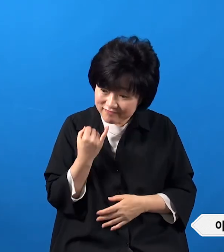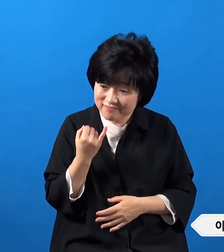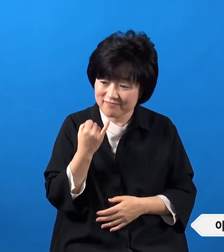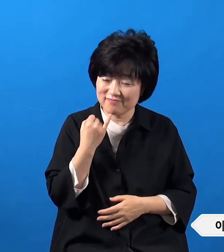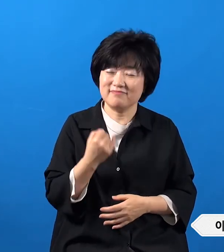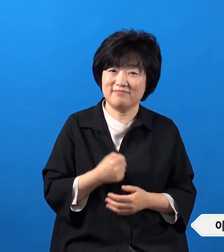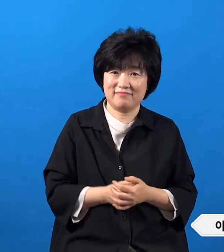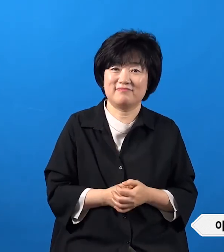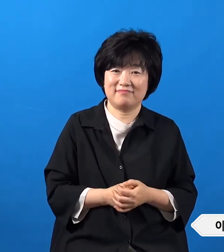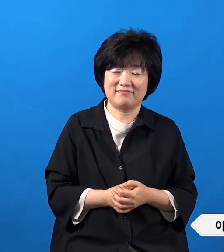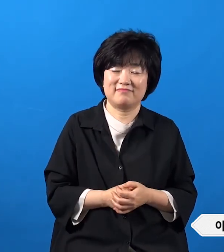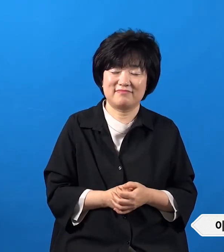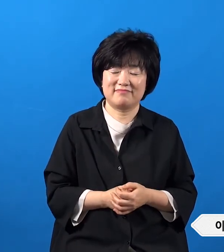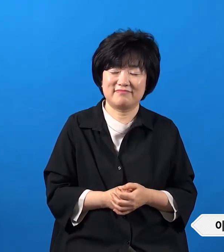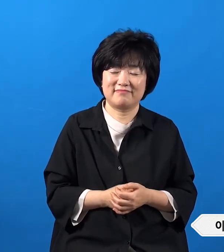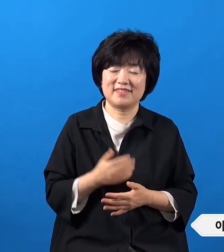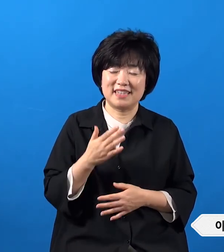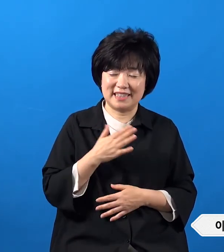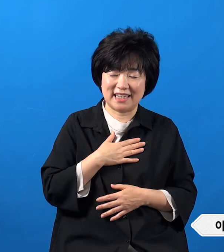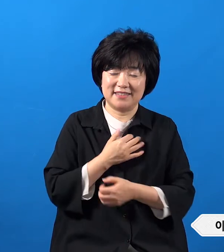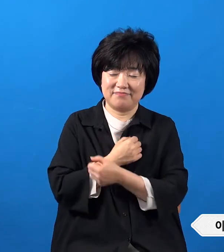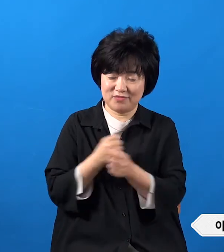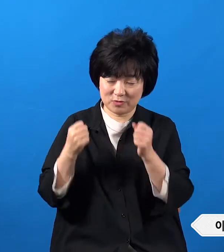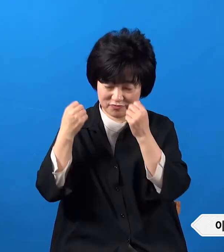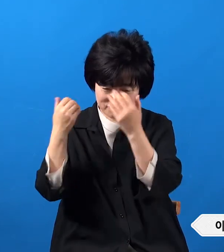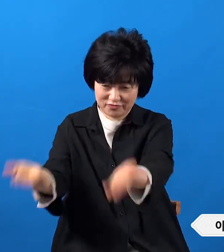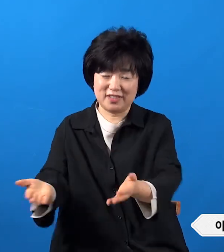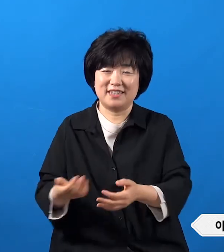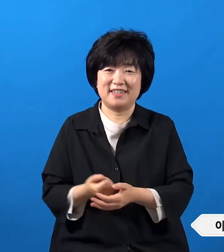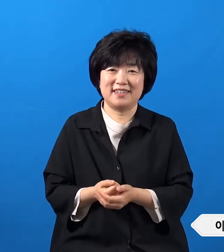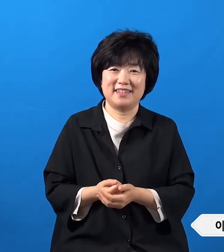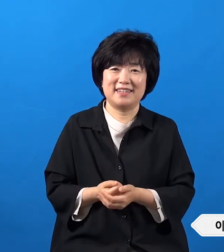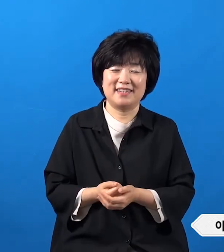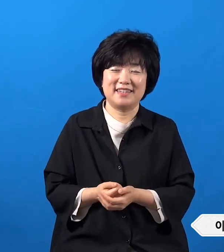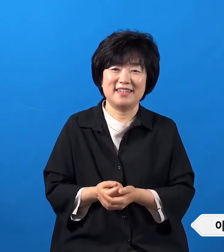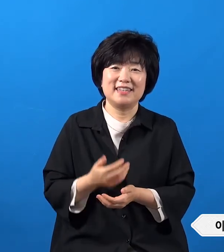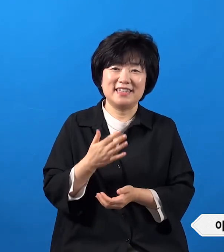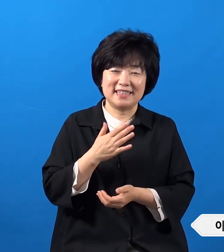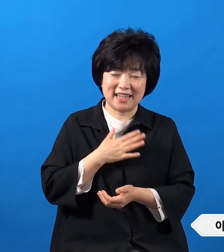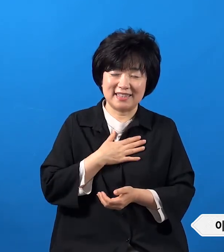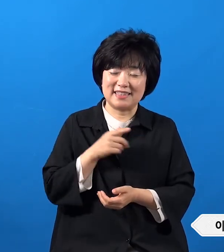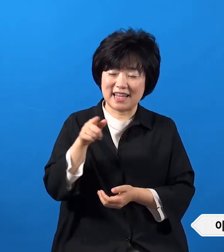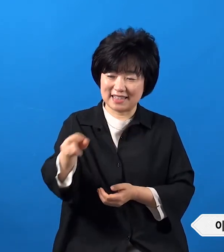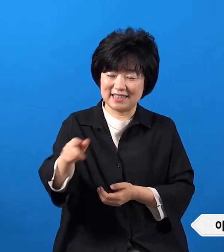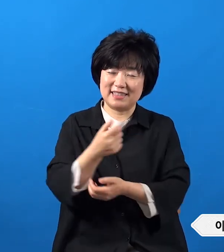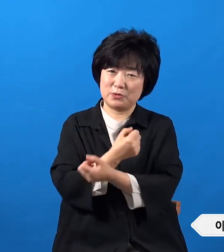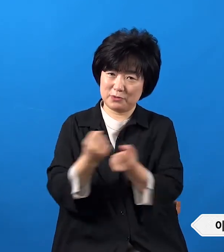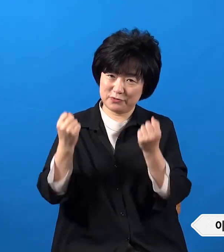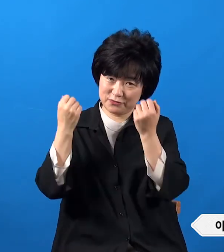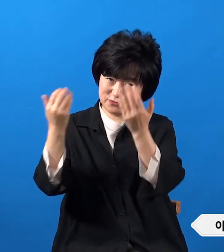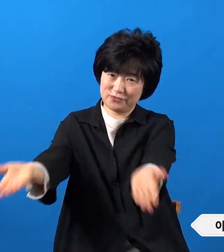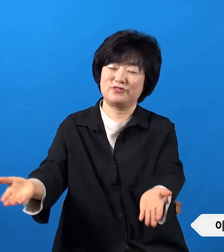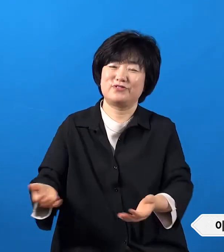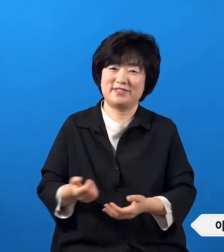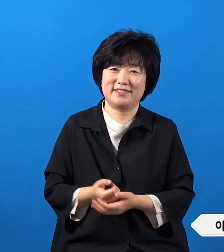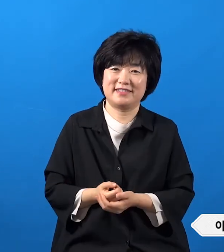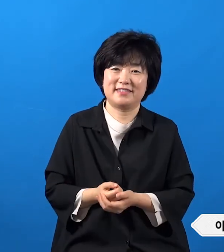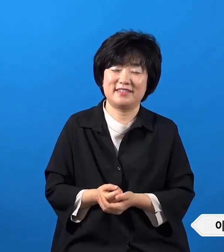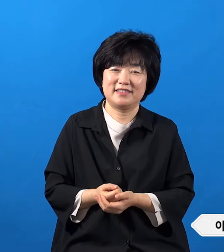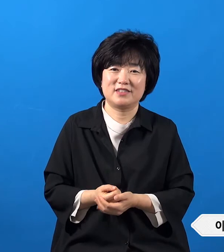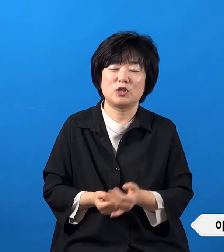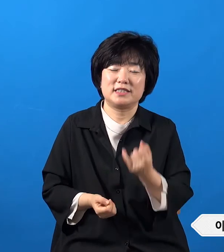right. I forgive. I forgive. 나